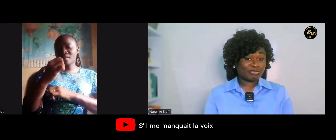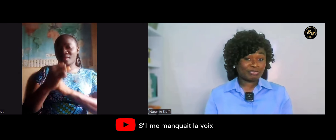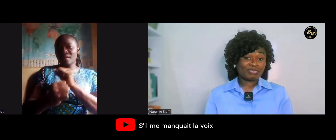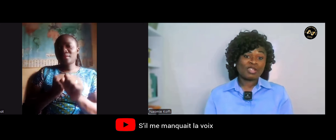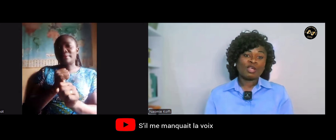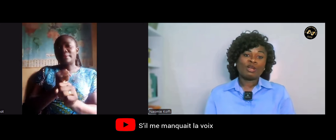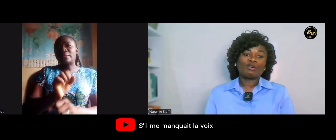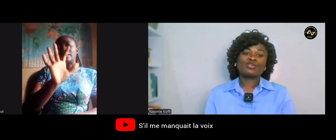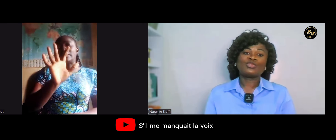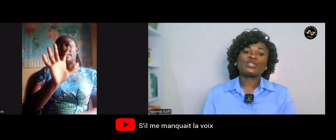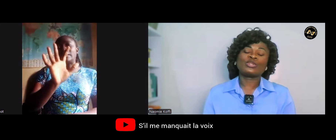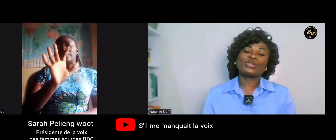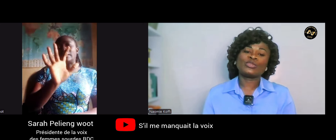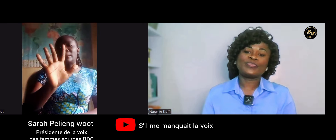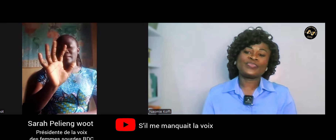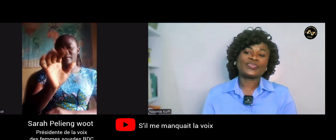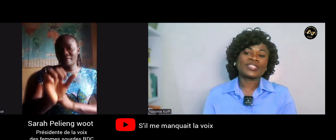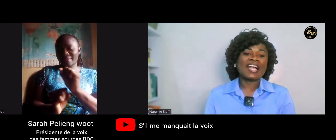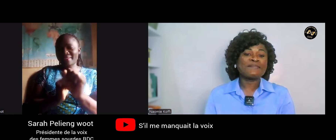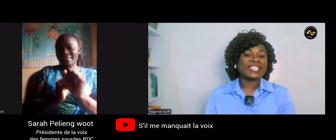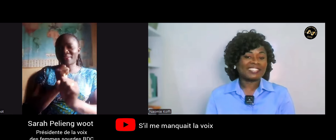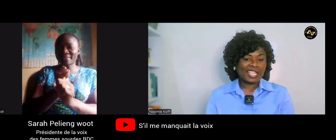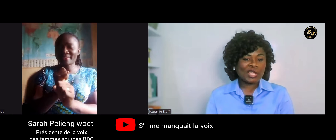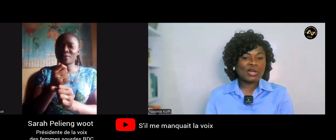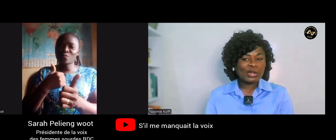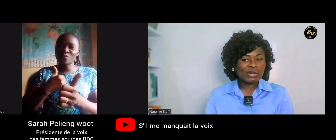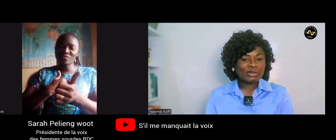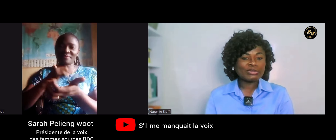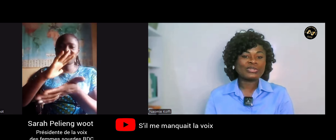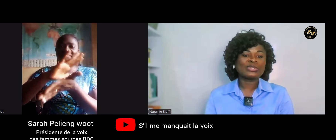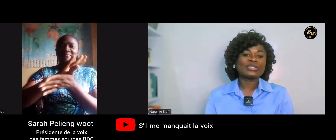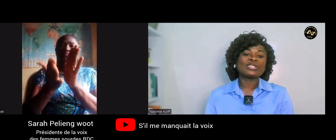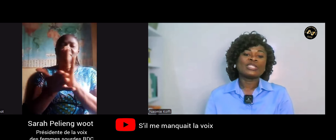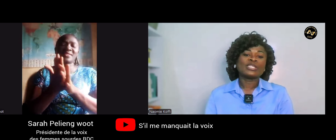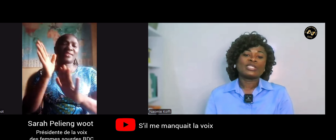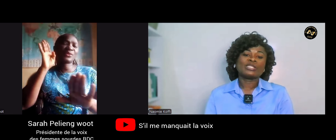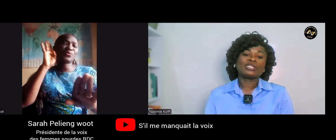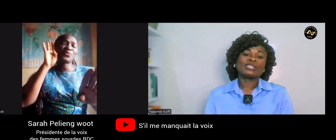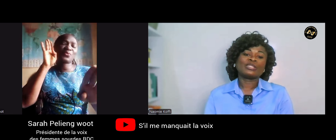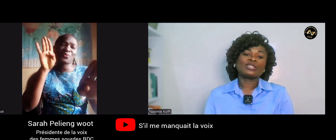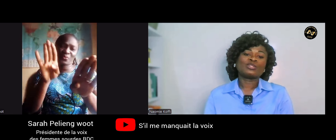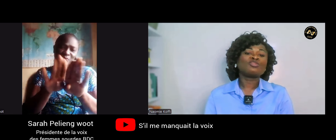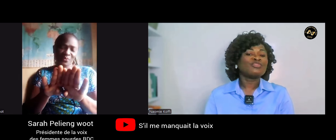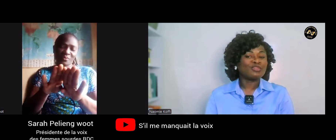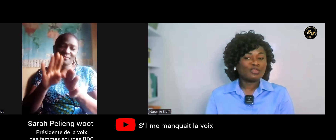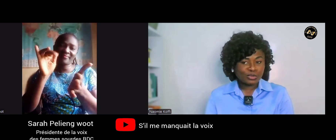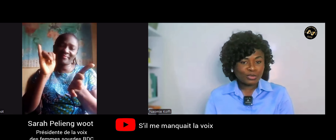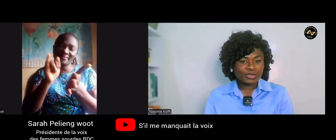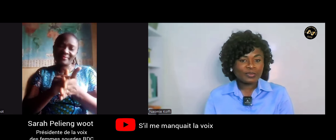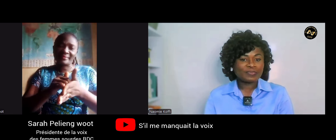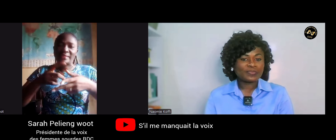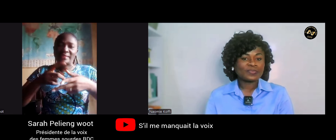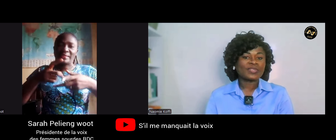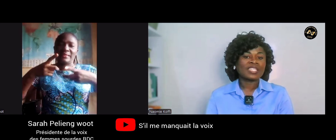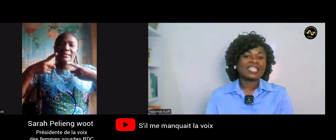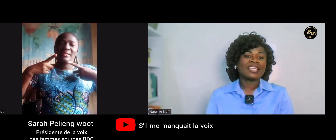contents. Ensuite, à mes 5 ans, je suis devenue